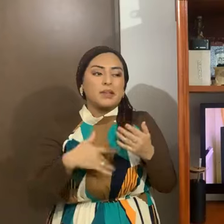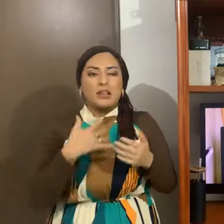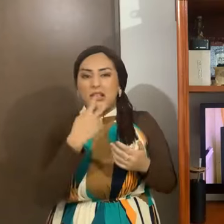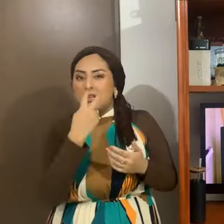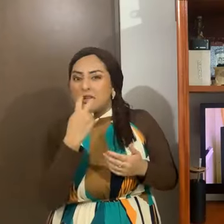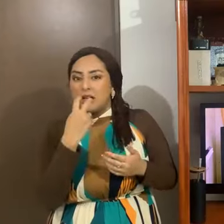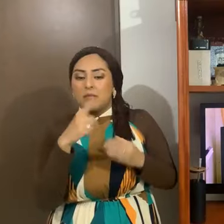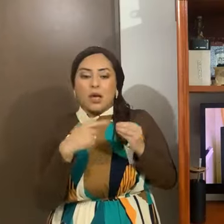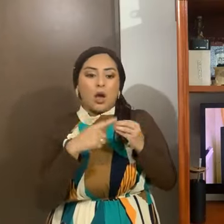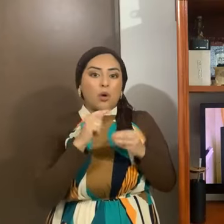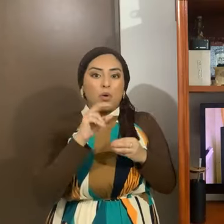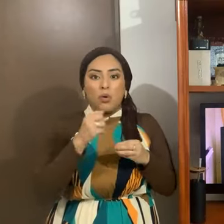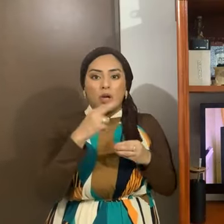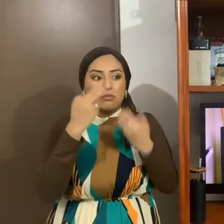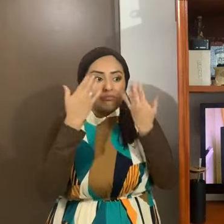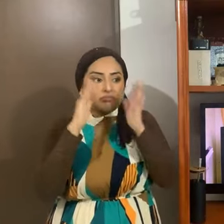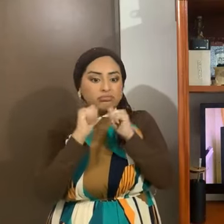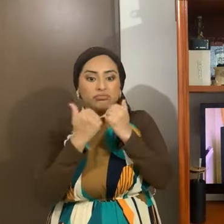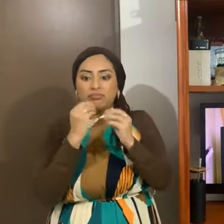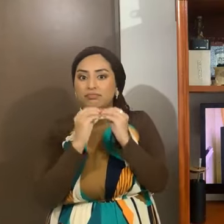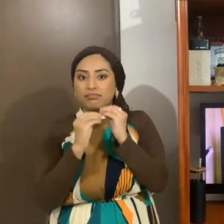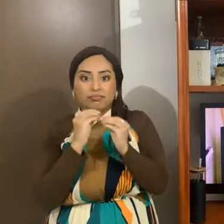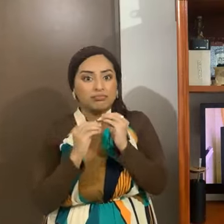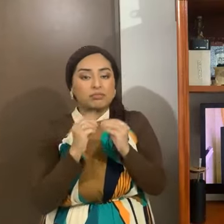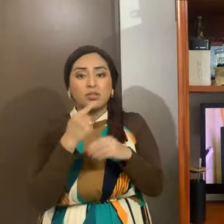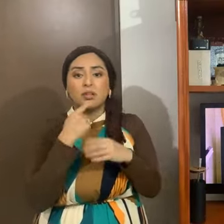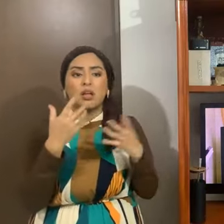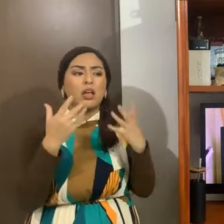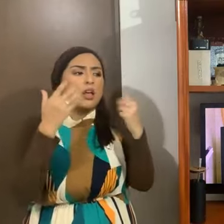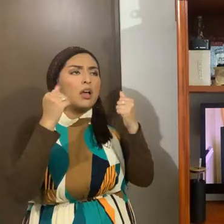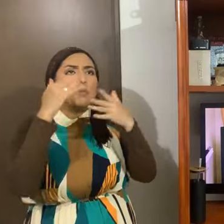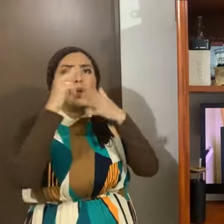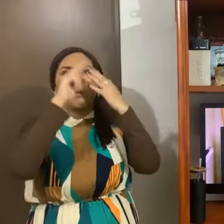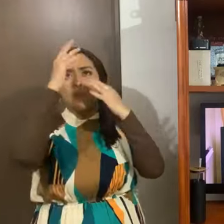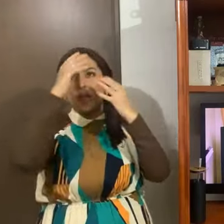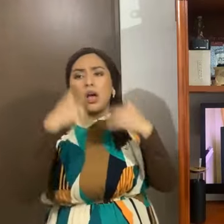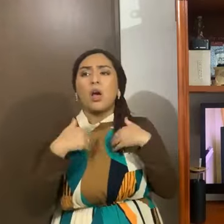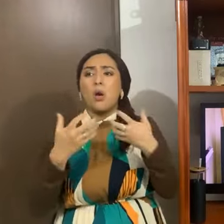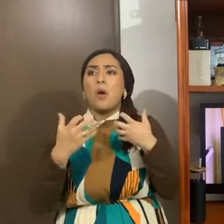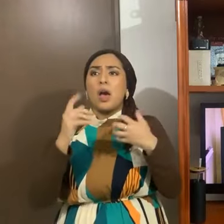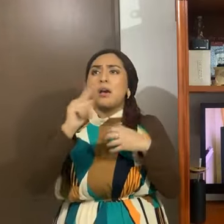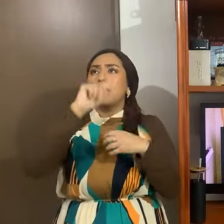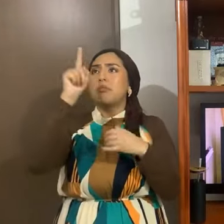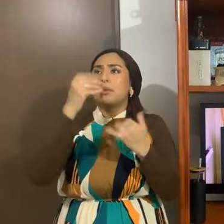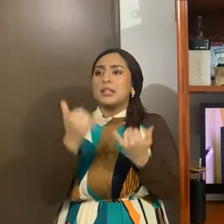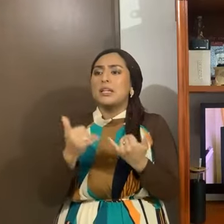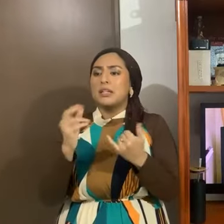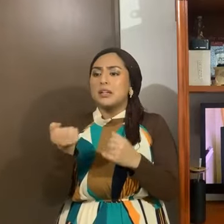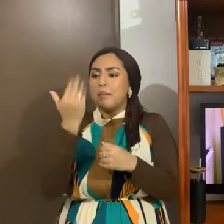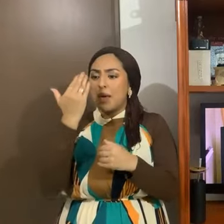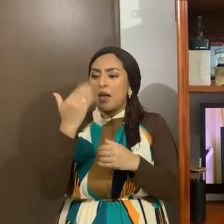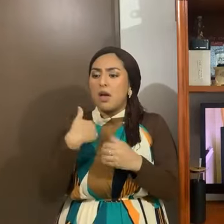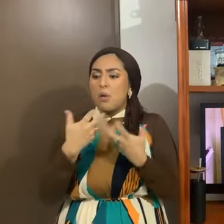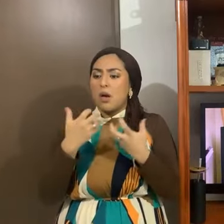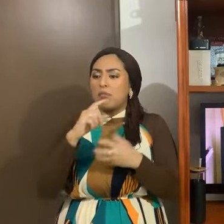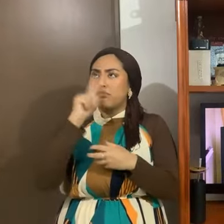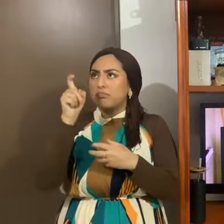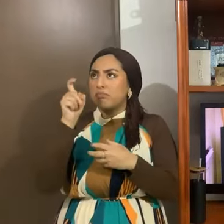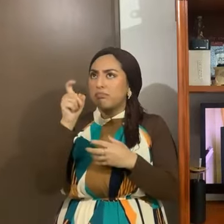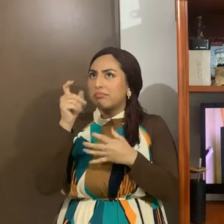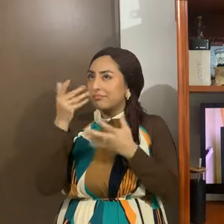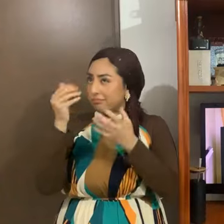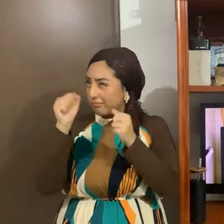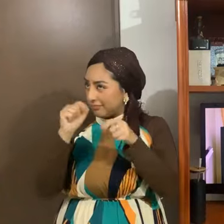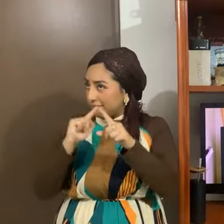la bendita Torah que no habías podido resolver. Y dices, Abba Kadosh, yo quiero preguntarte en este precioso Shabbat sobre esto. ¿Me